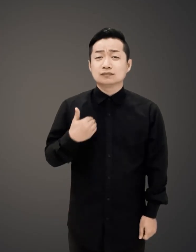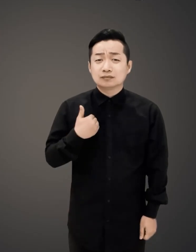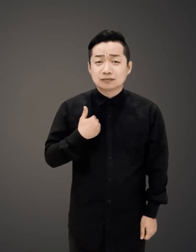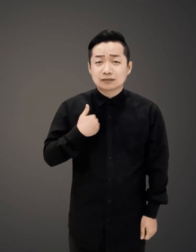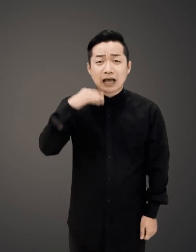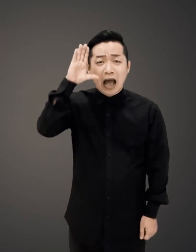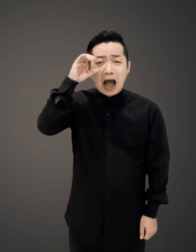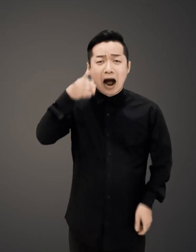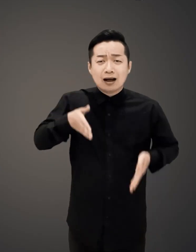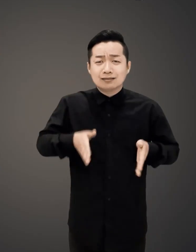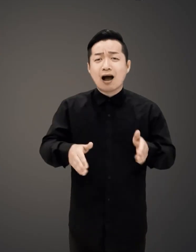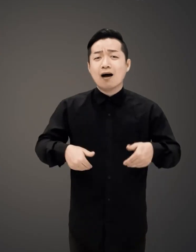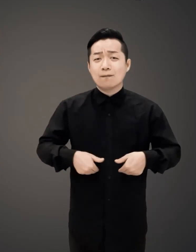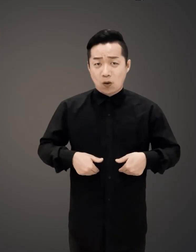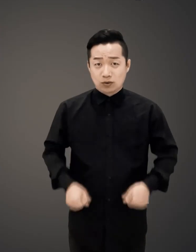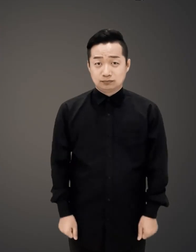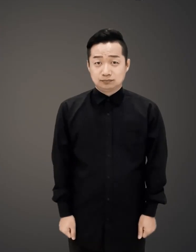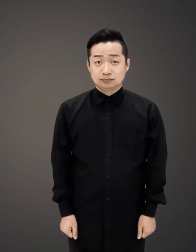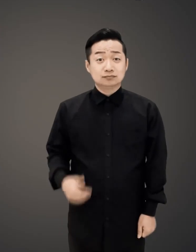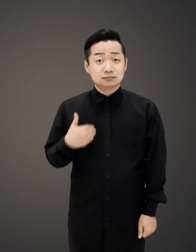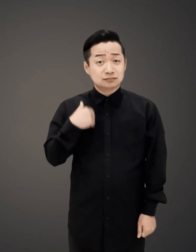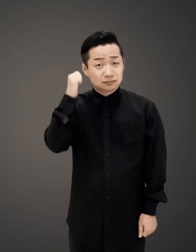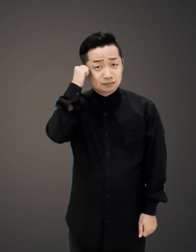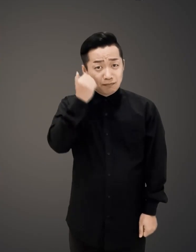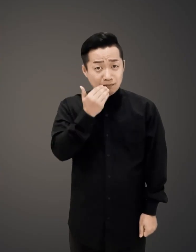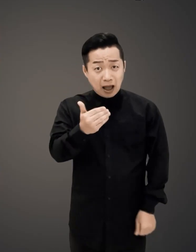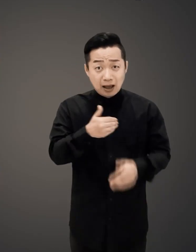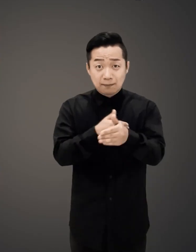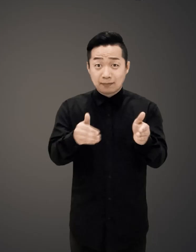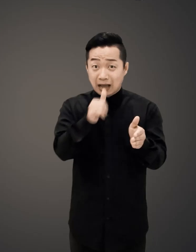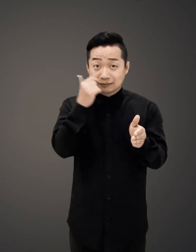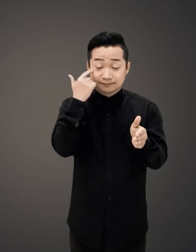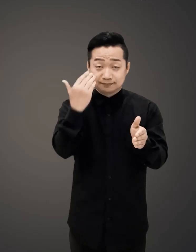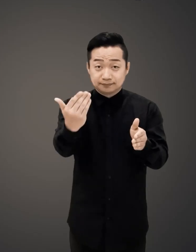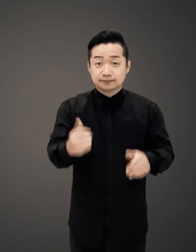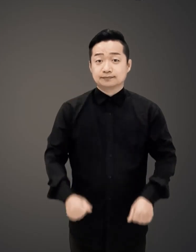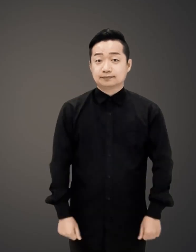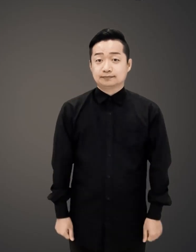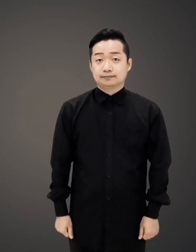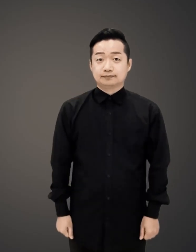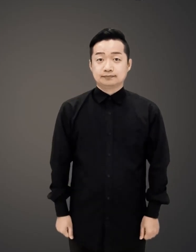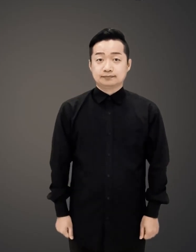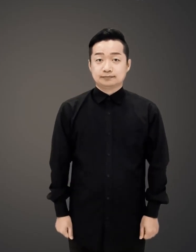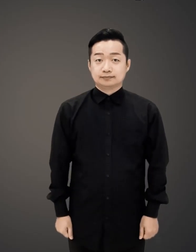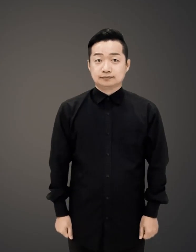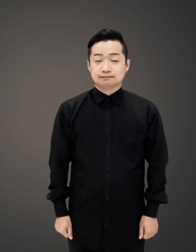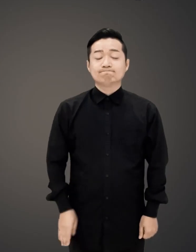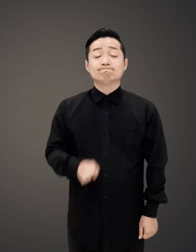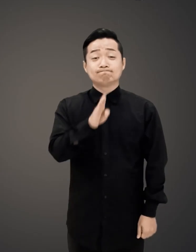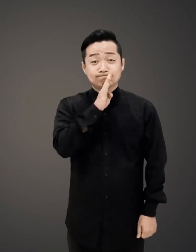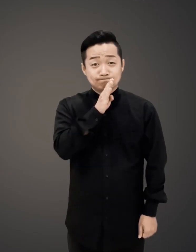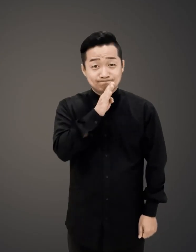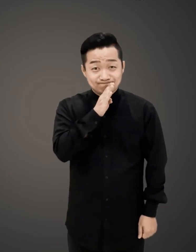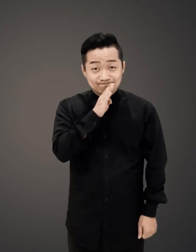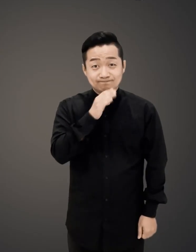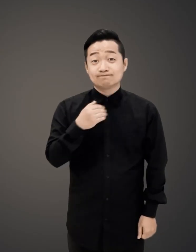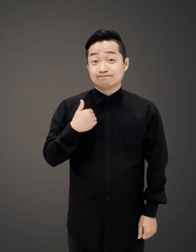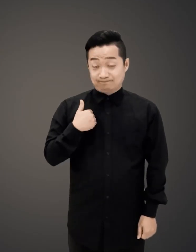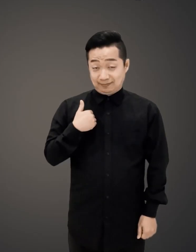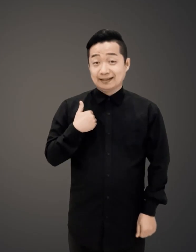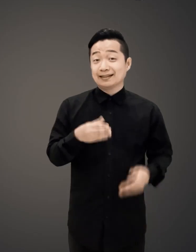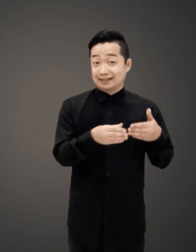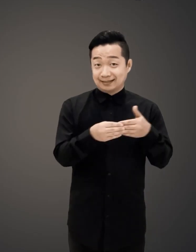저는 알을 낳아야 해요. 제가 묵을 방이 있을까요? 그럼요. 천천히